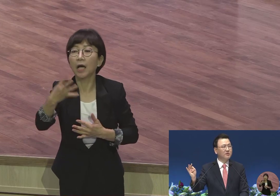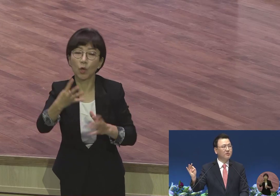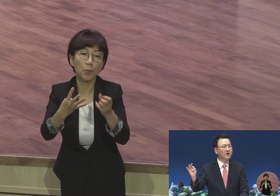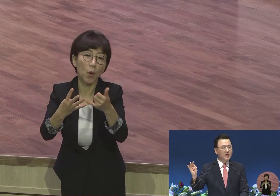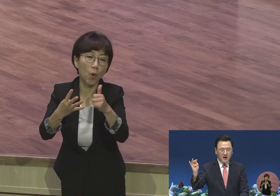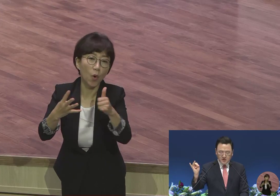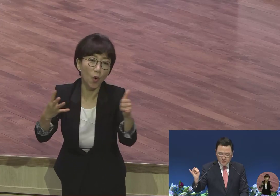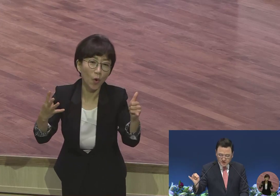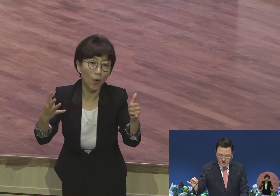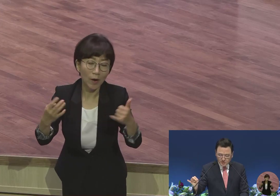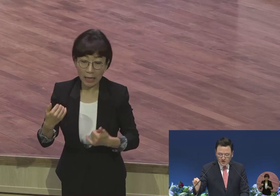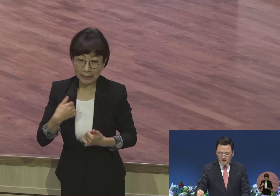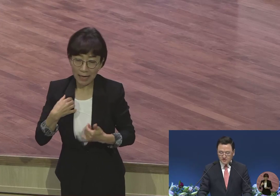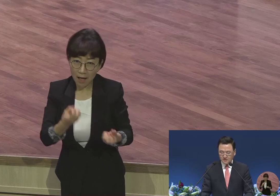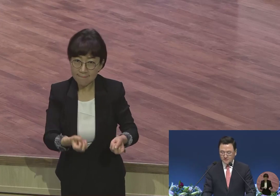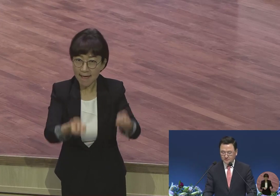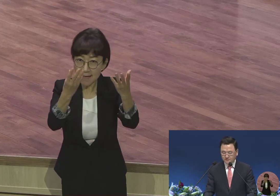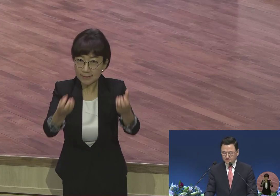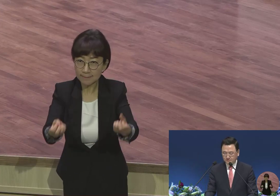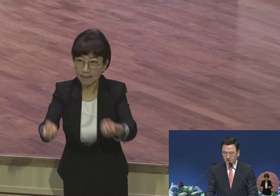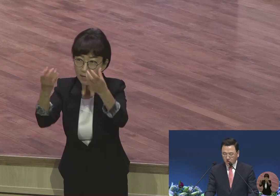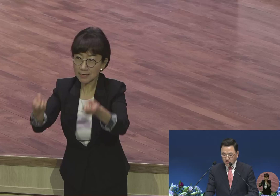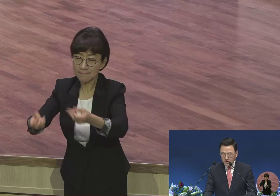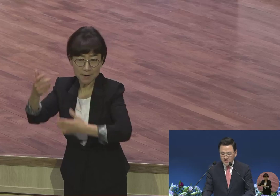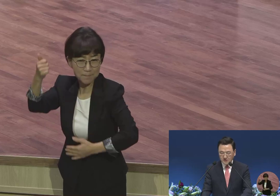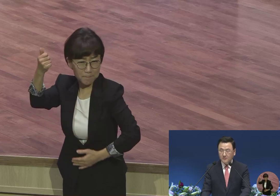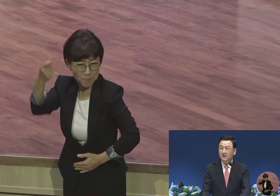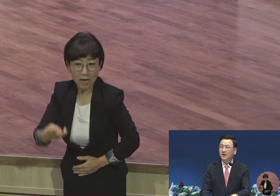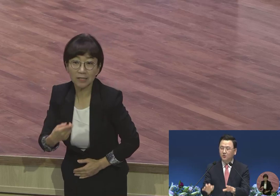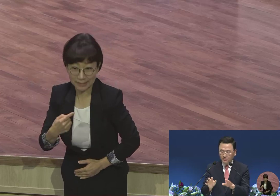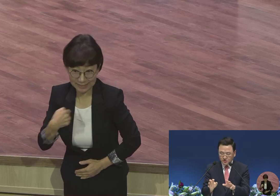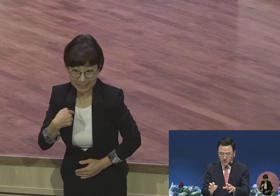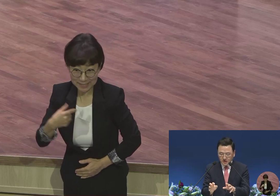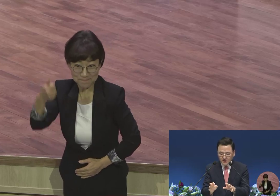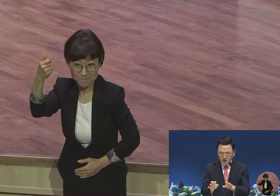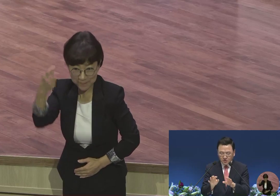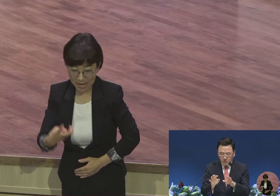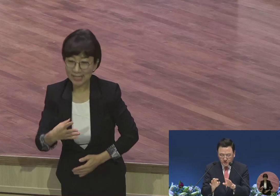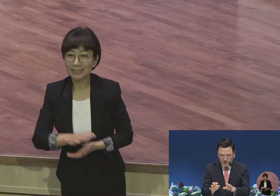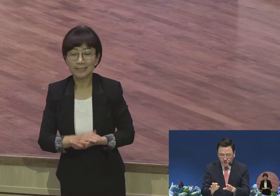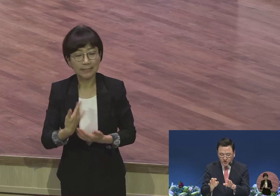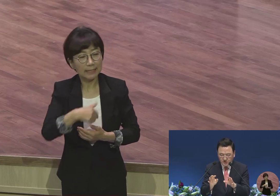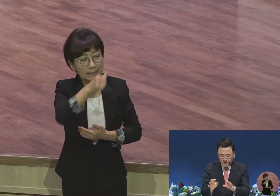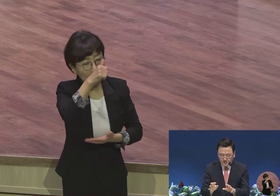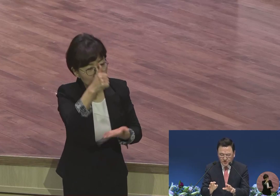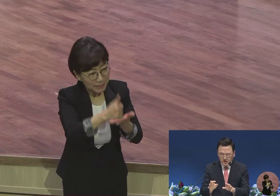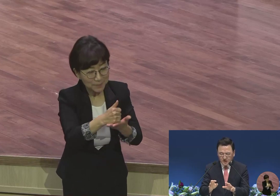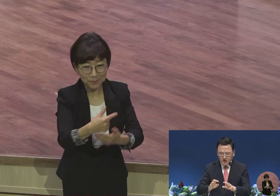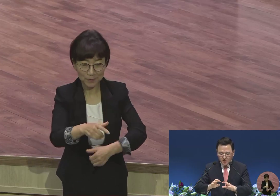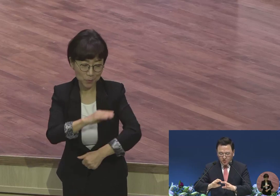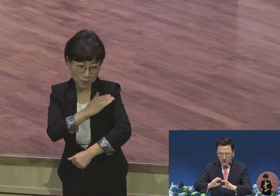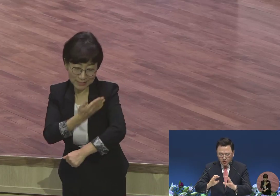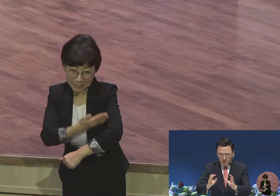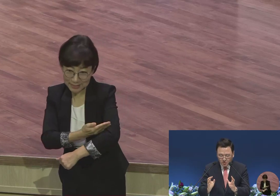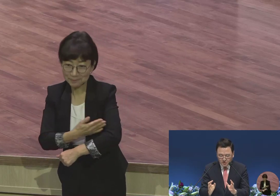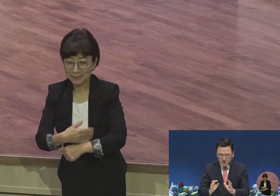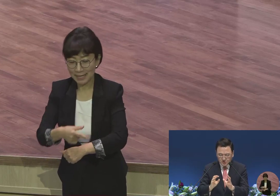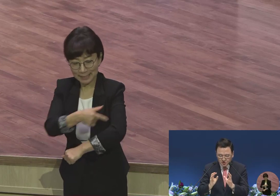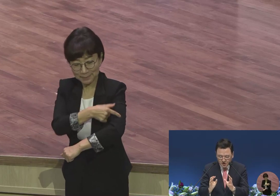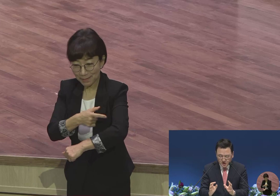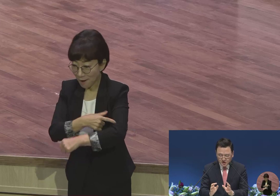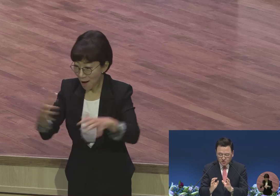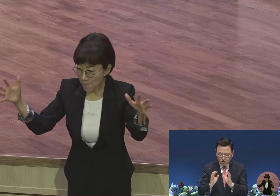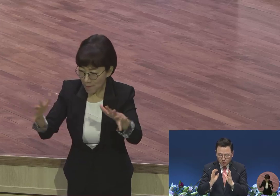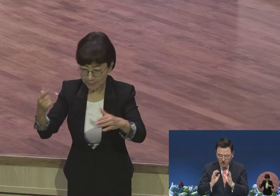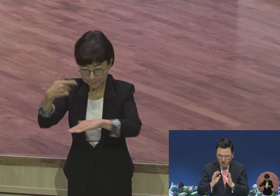서밋 행사도 해보고 하이페스티벌 했거든요. 경험이 있어요. 장로님들과 우리 권사님들과 집사님들이 오랫동안